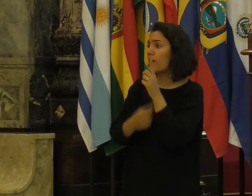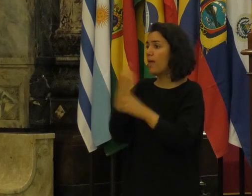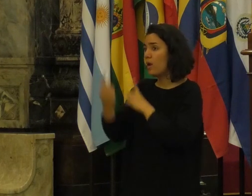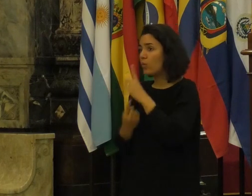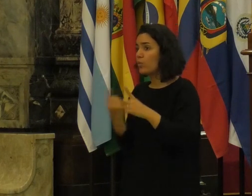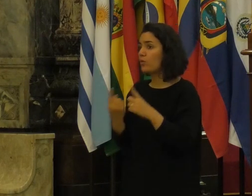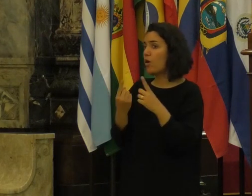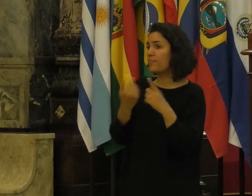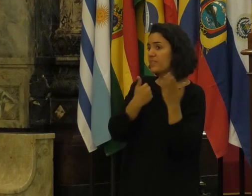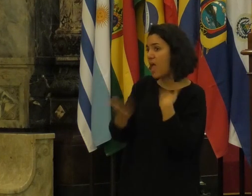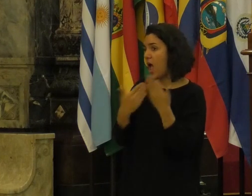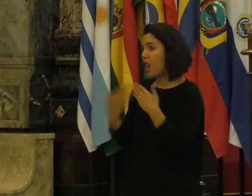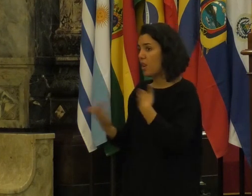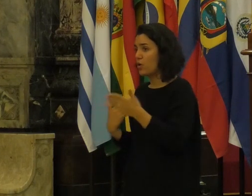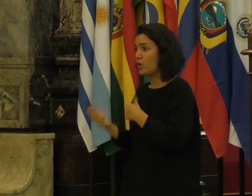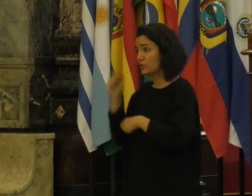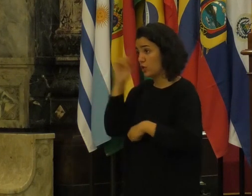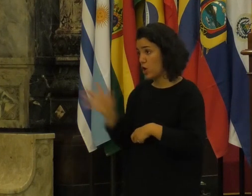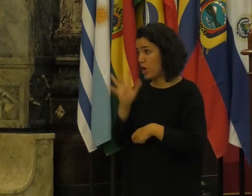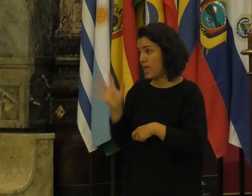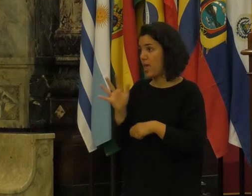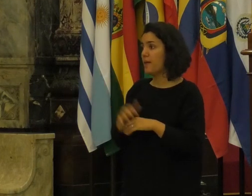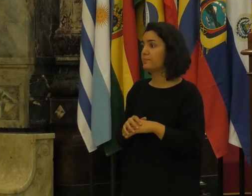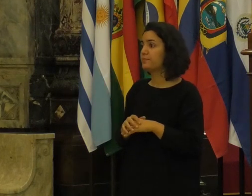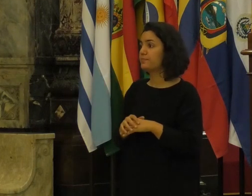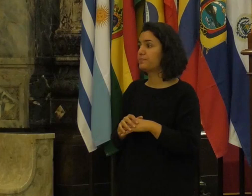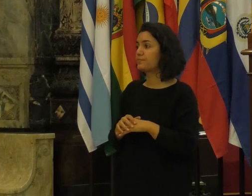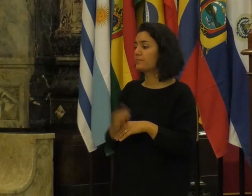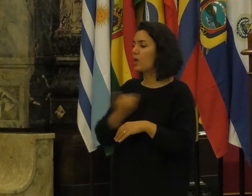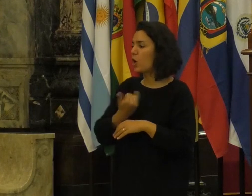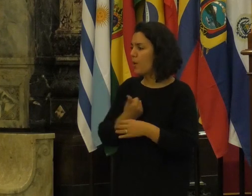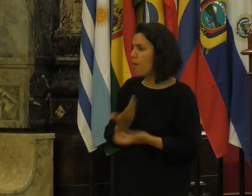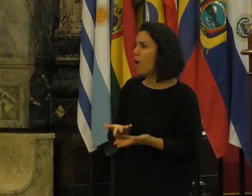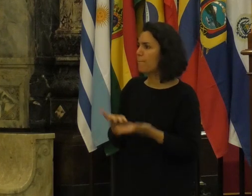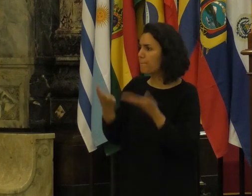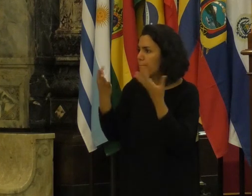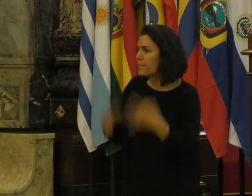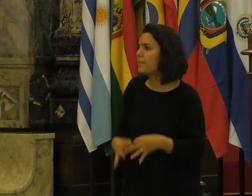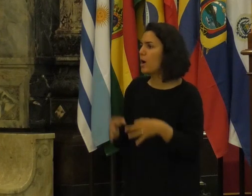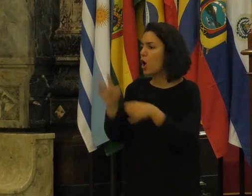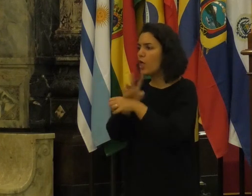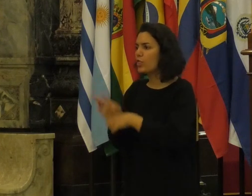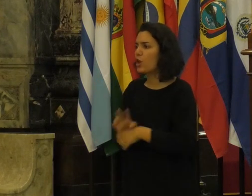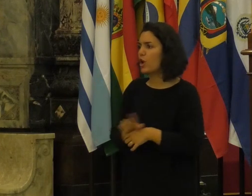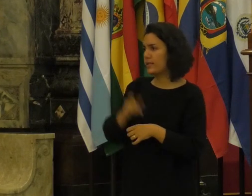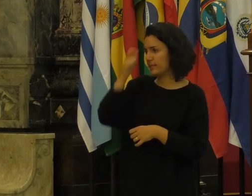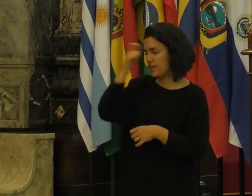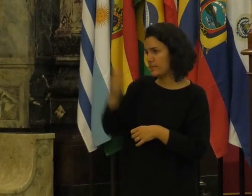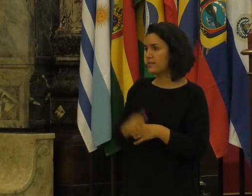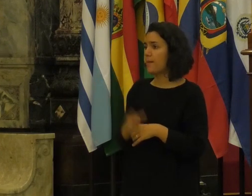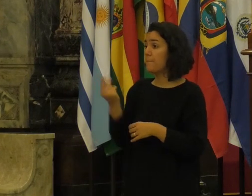diálogo de la psicología con las pautas establecidas que regulan la ciencia,